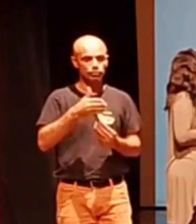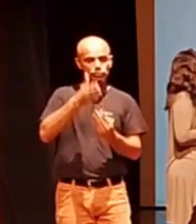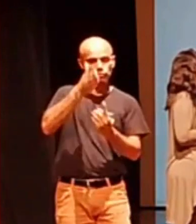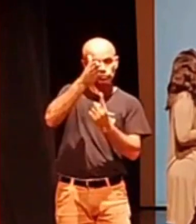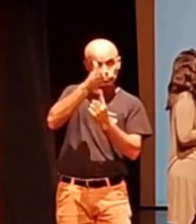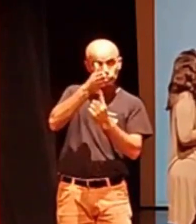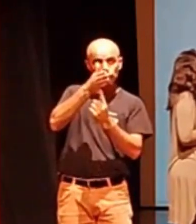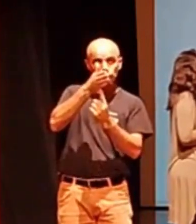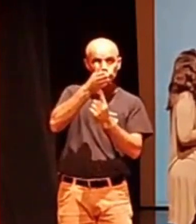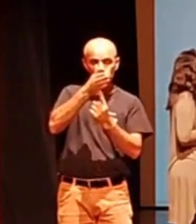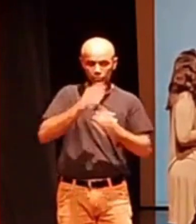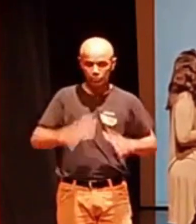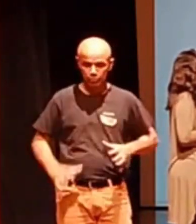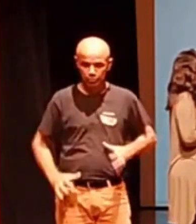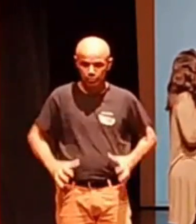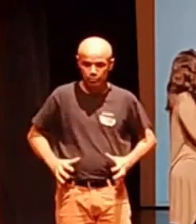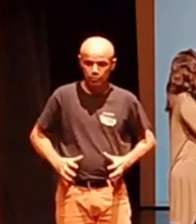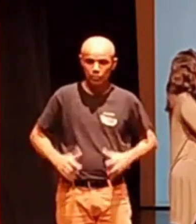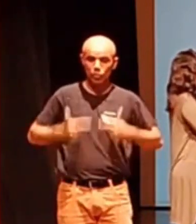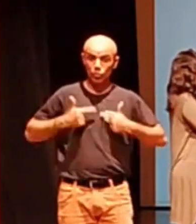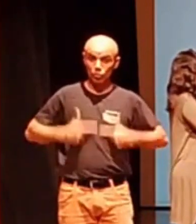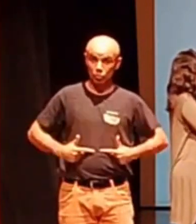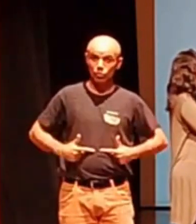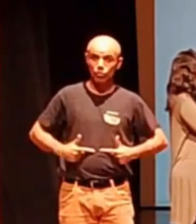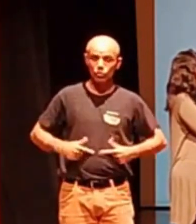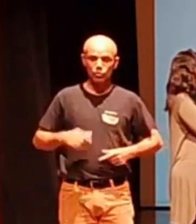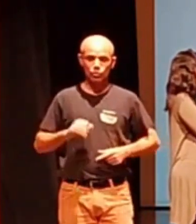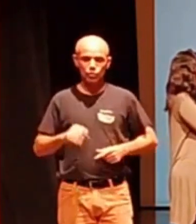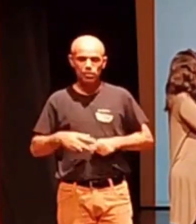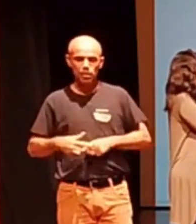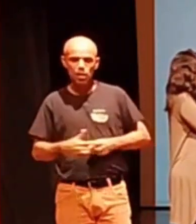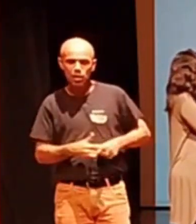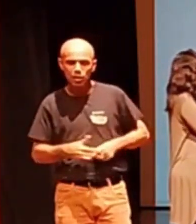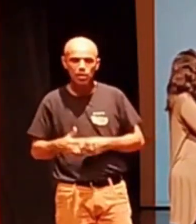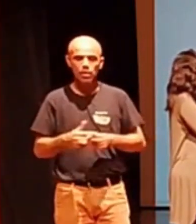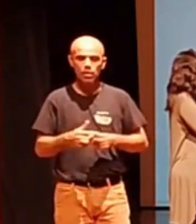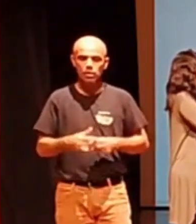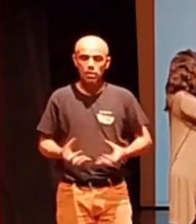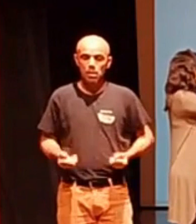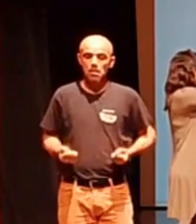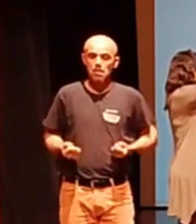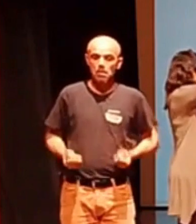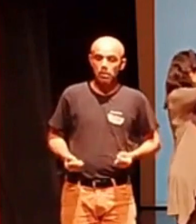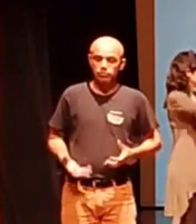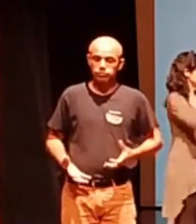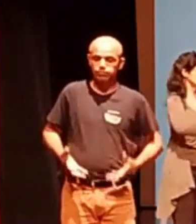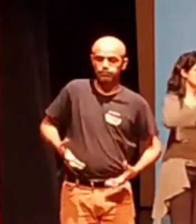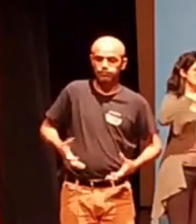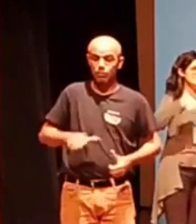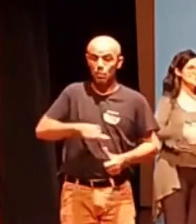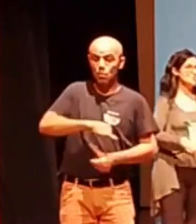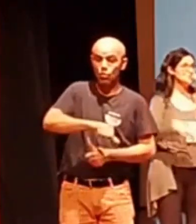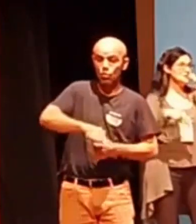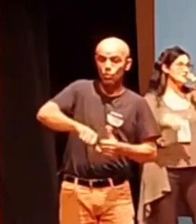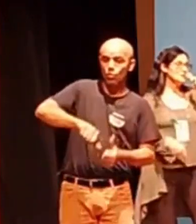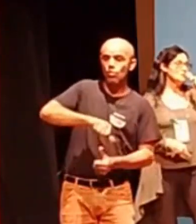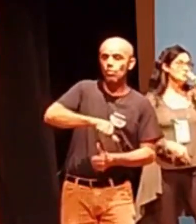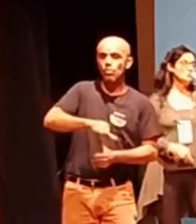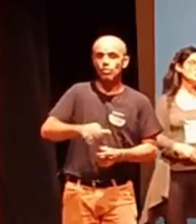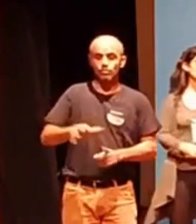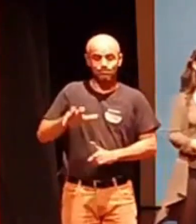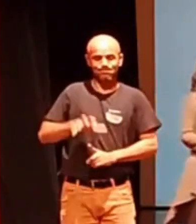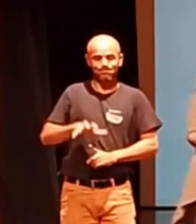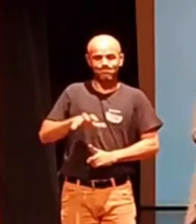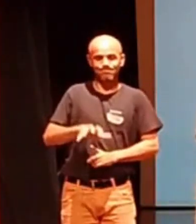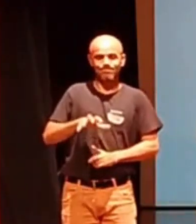seria a pelve neutra, e toda vez que a gente tem uma alteração, a gente vai ter mais sobrecarga, e o vetor de força vai atingir